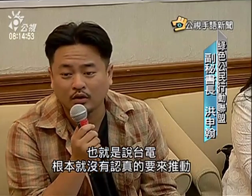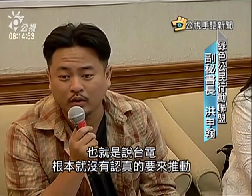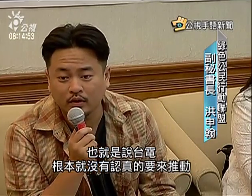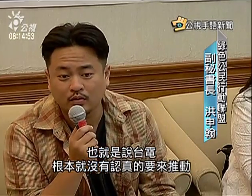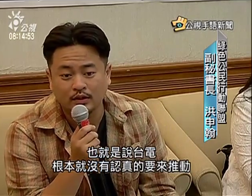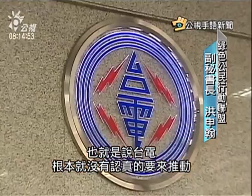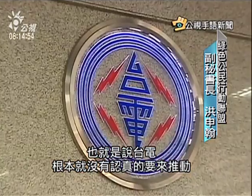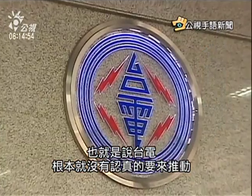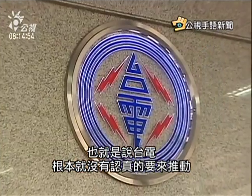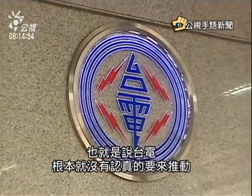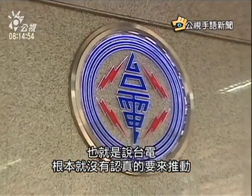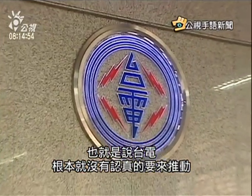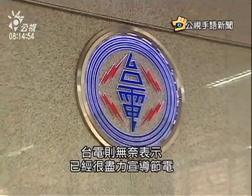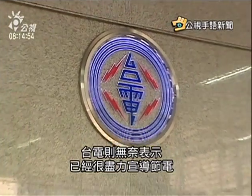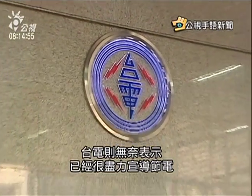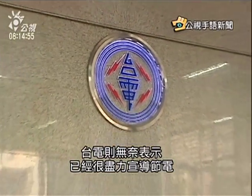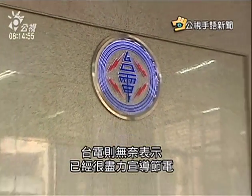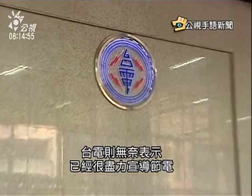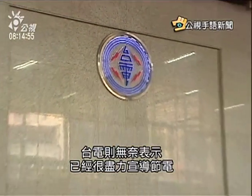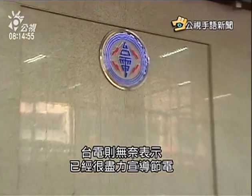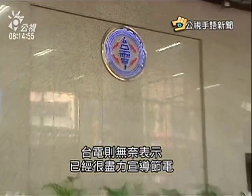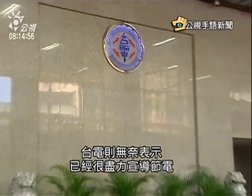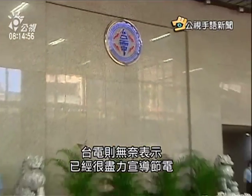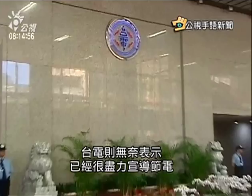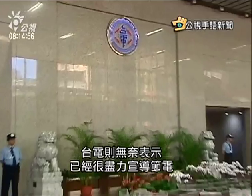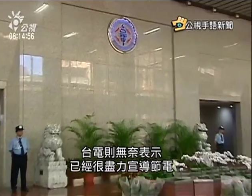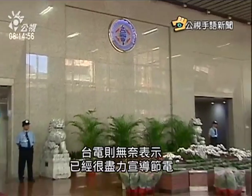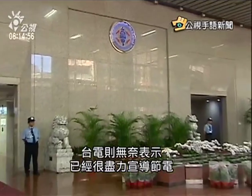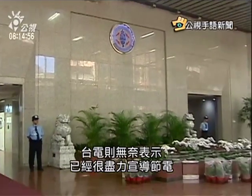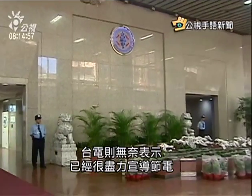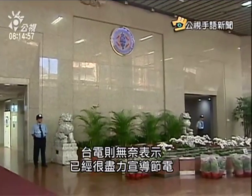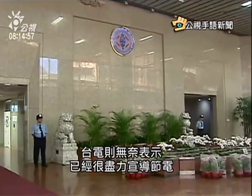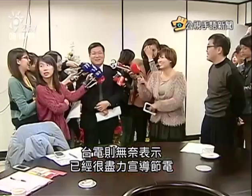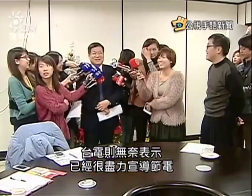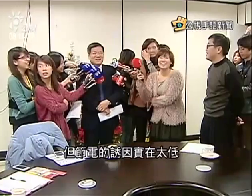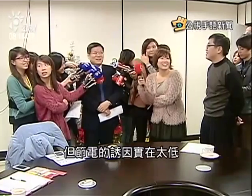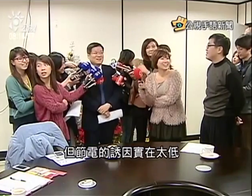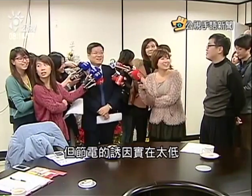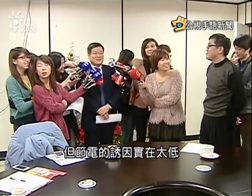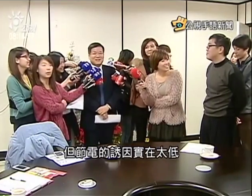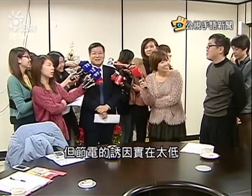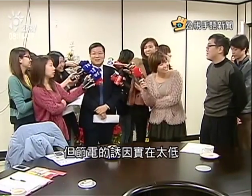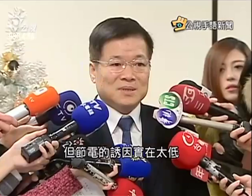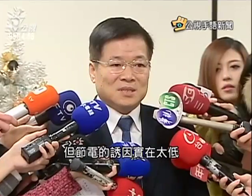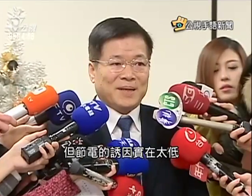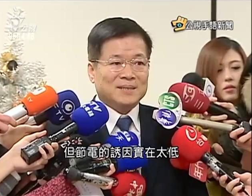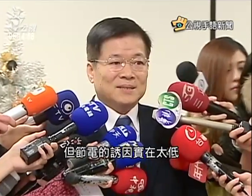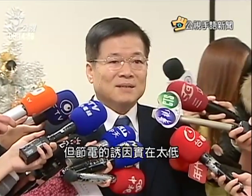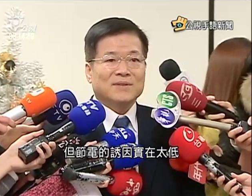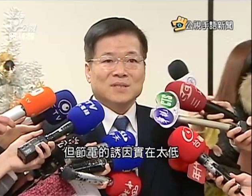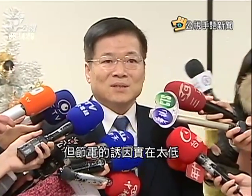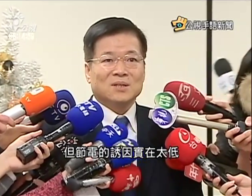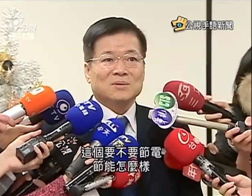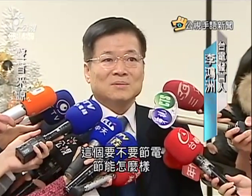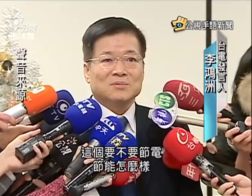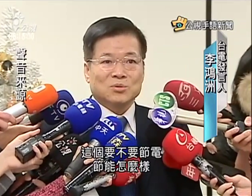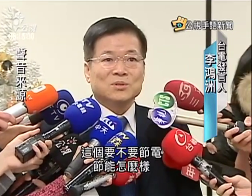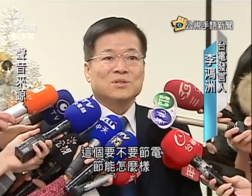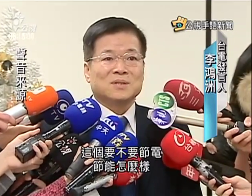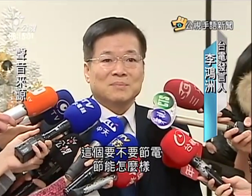推动。 台电无奈表示，已经很尽力宣导节电，但节电的诱因实在太低。 真的要不要节电，节电怎么样？可能还